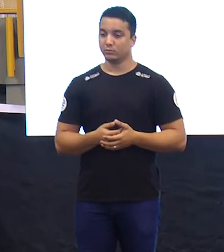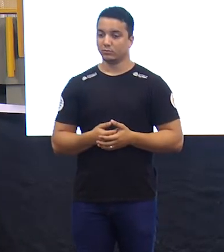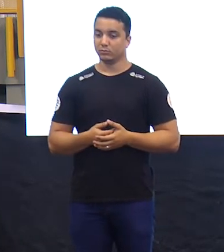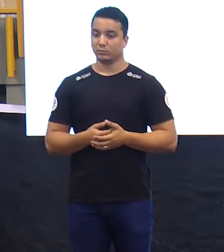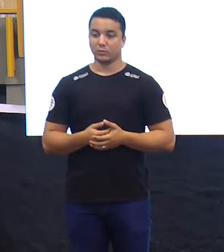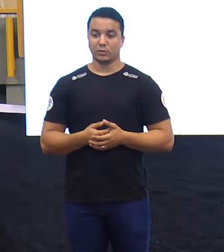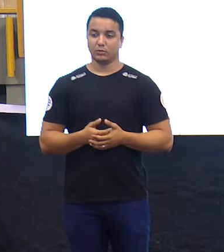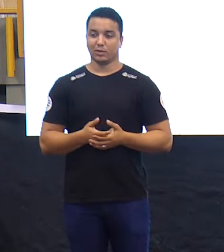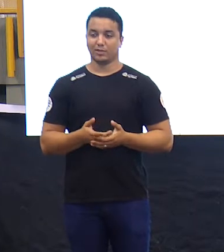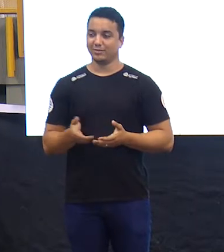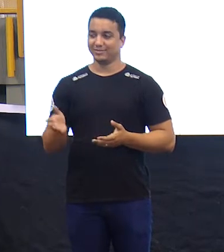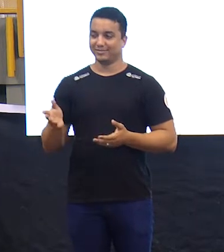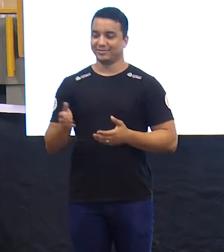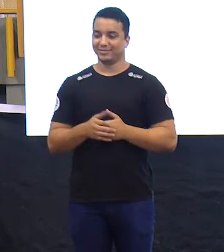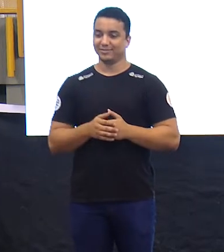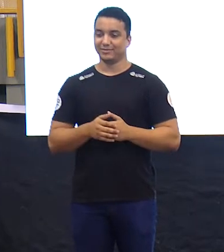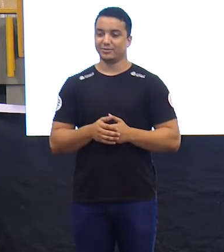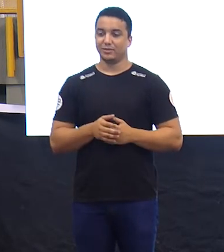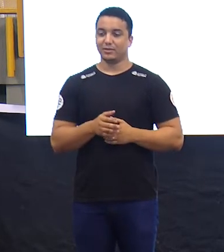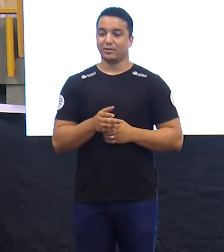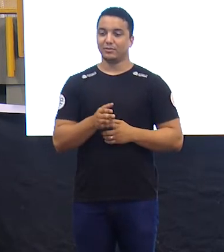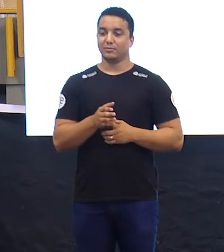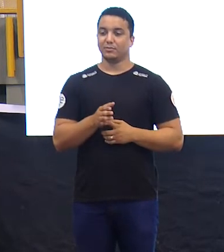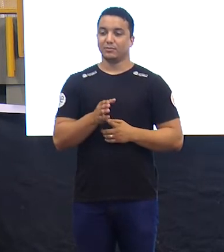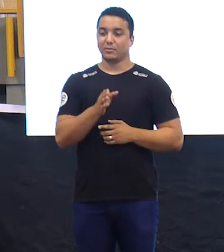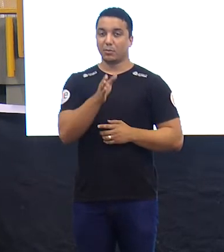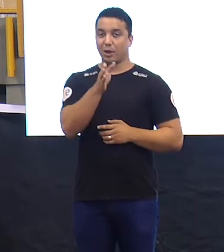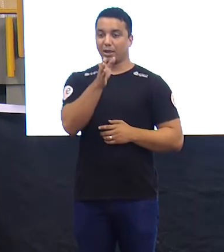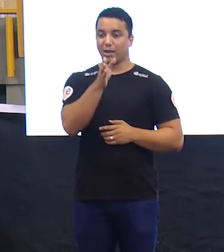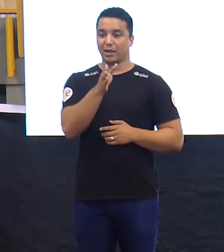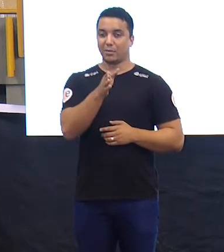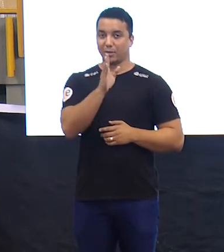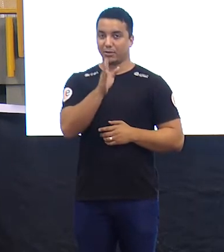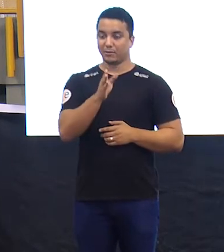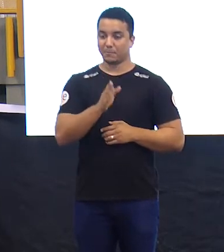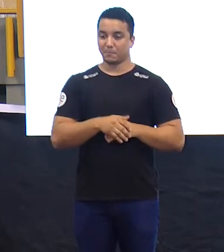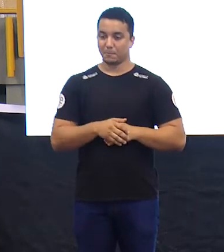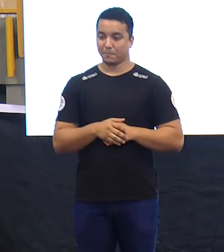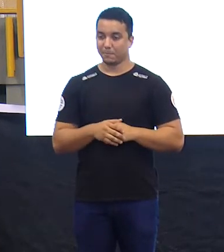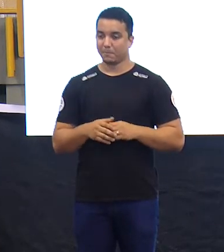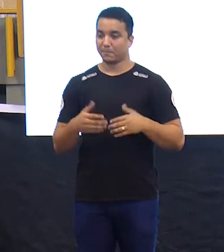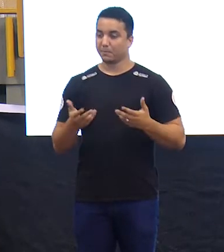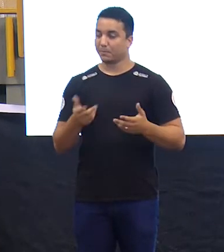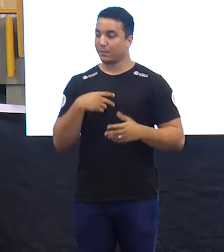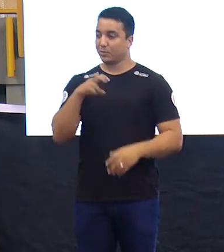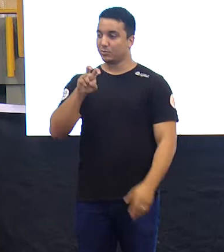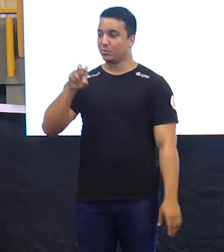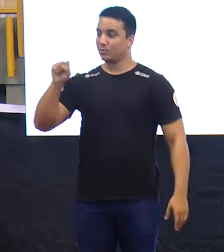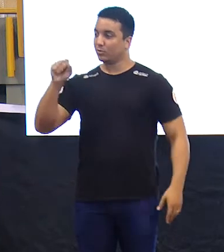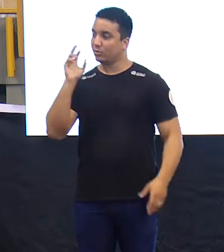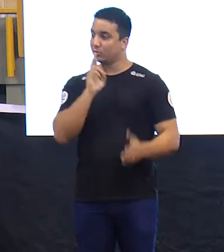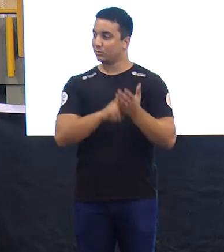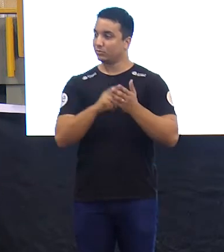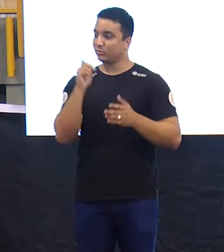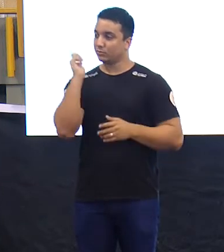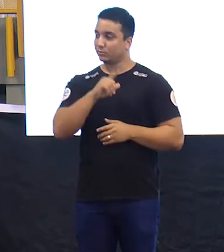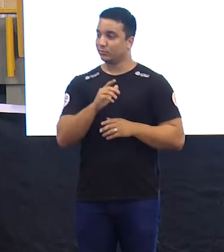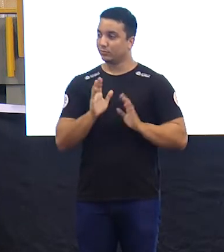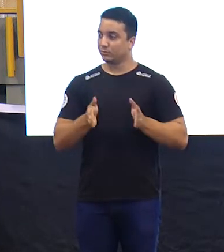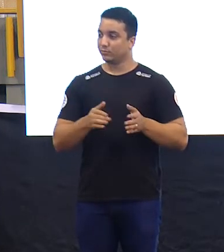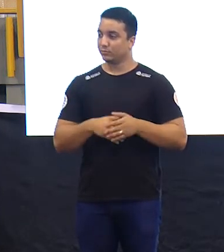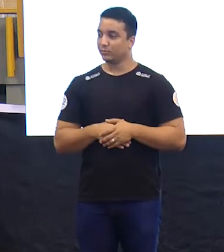Ela acertou 40 questões. E agora ela acertou 58.